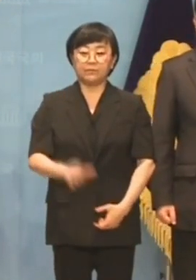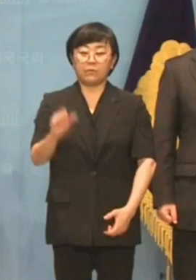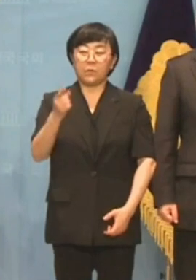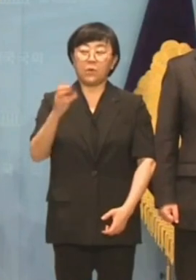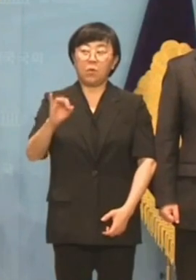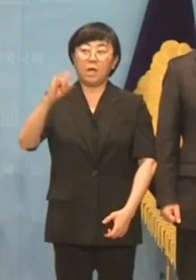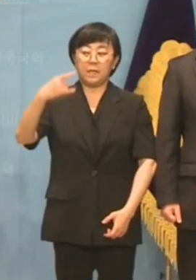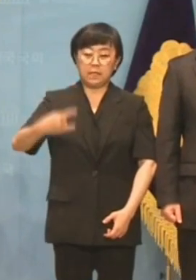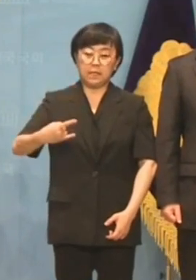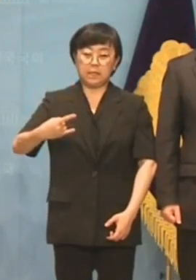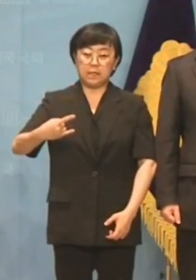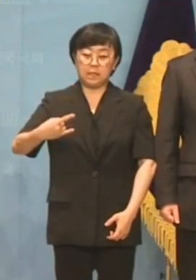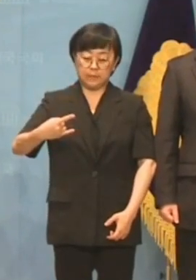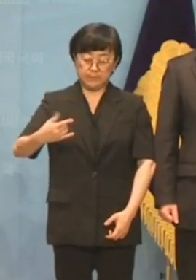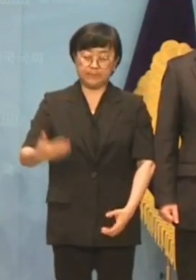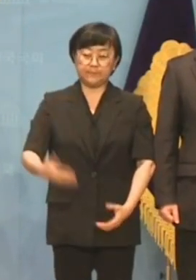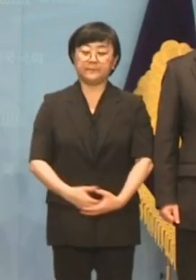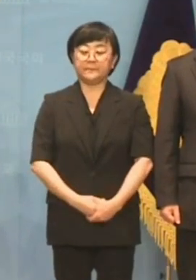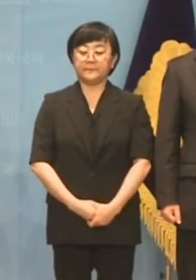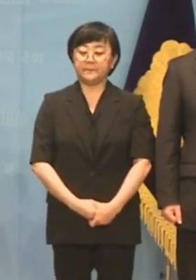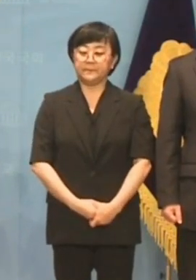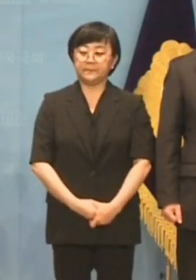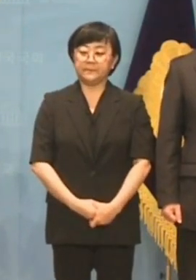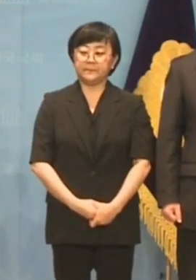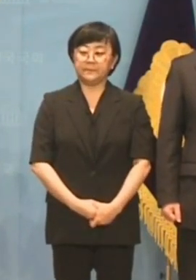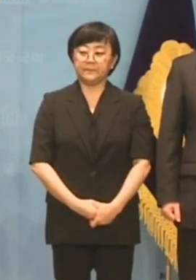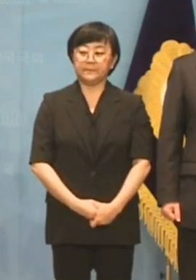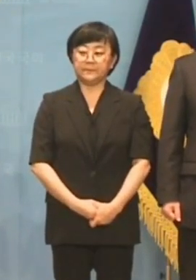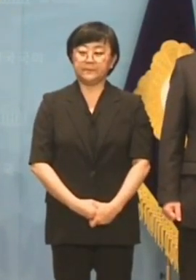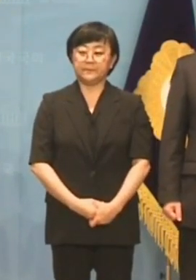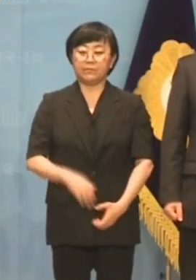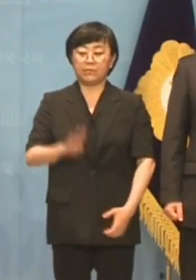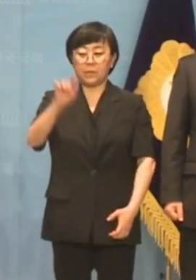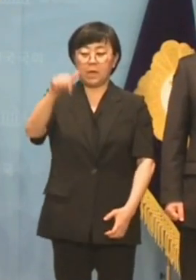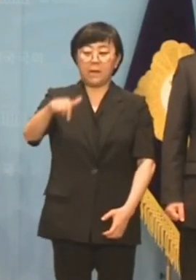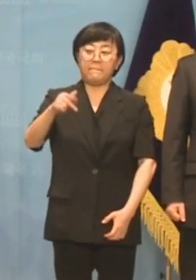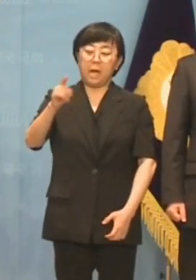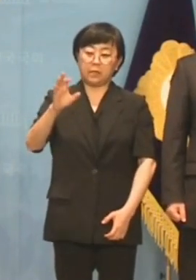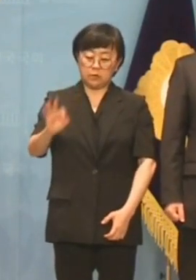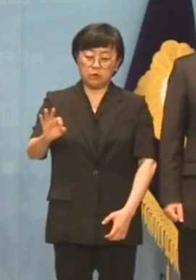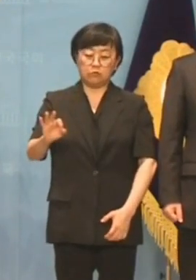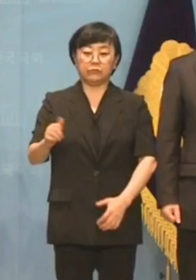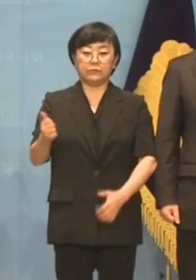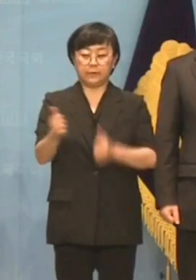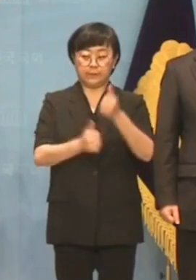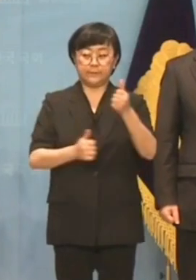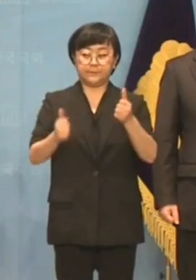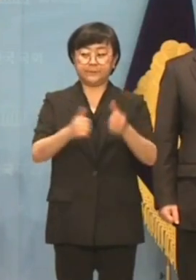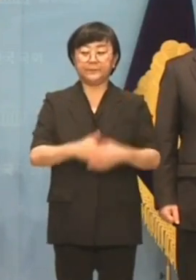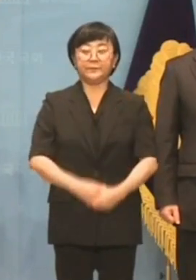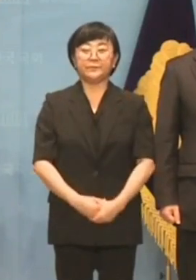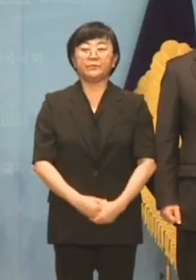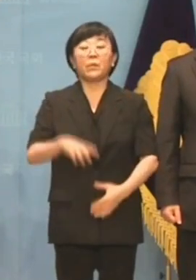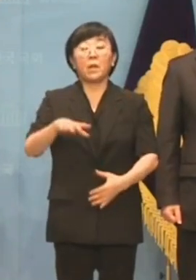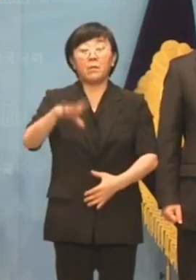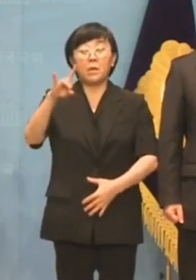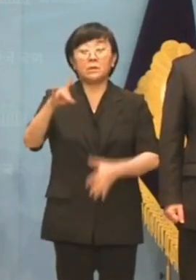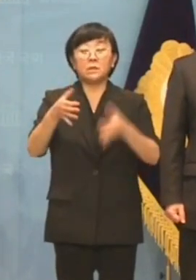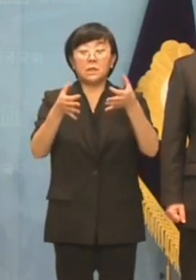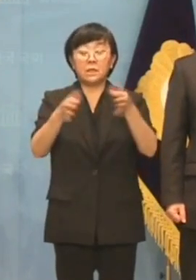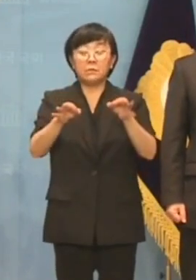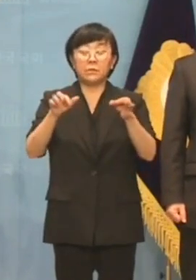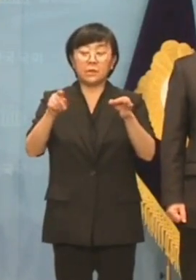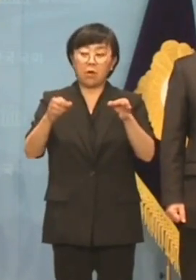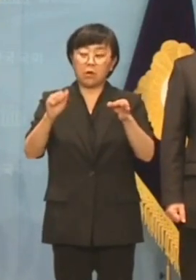황희 외교통일위원회 위원 함께하고 계십니다. 네, 박정 위원님 함께하고 계십니다. 네, 먼저